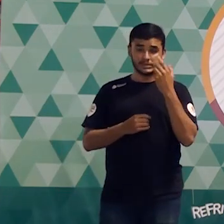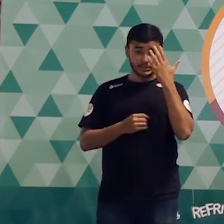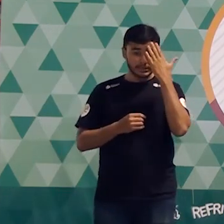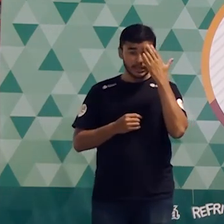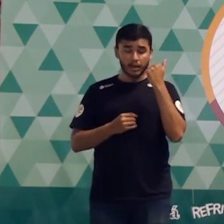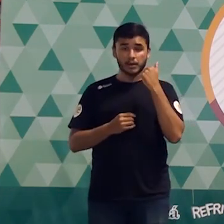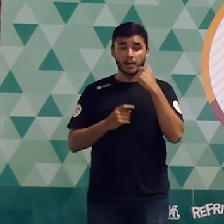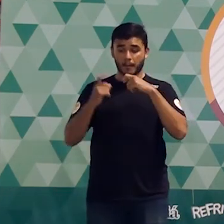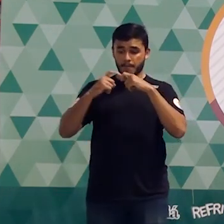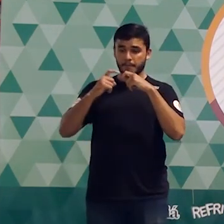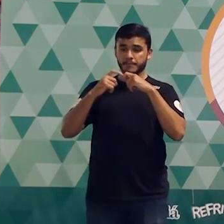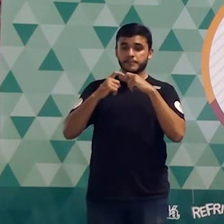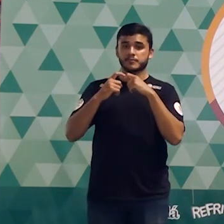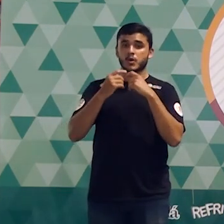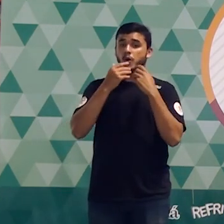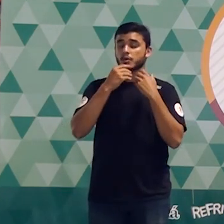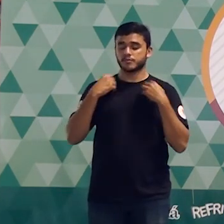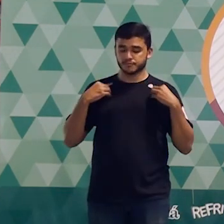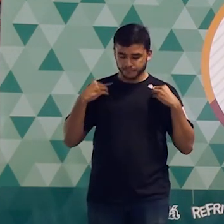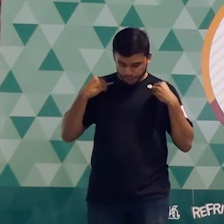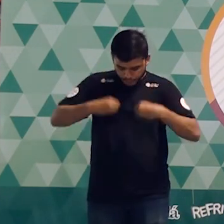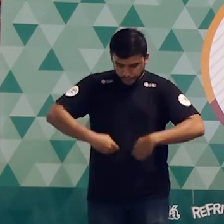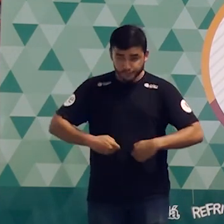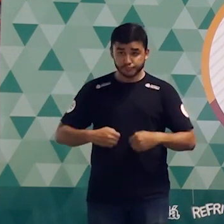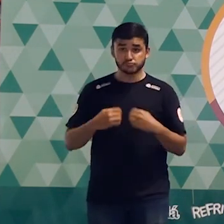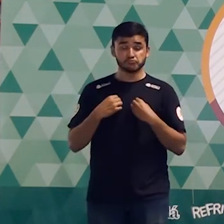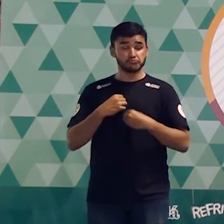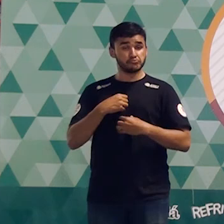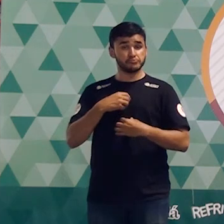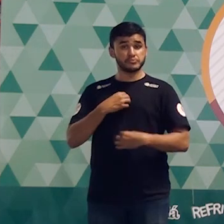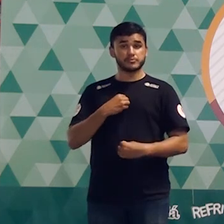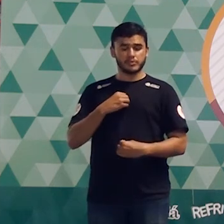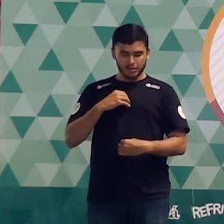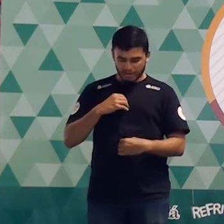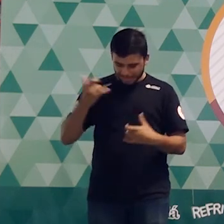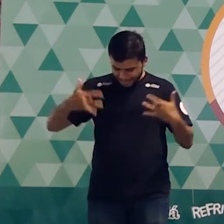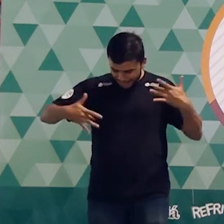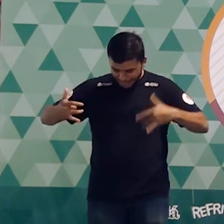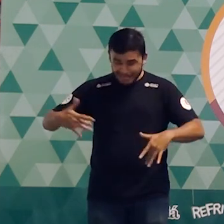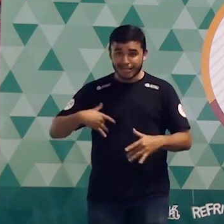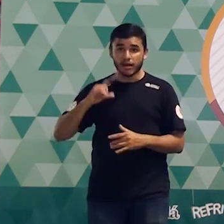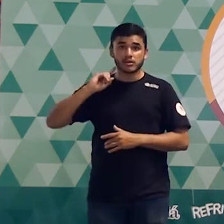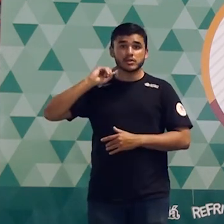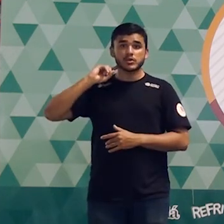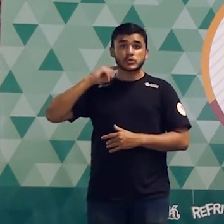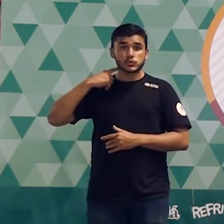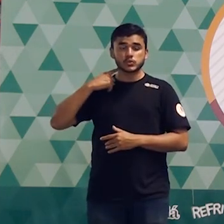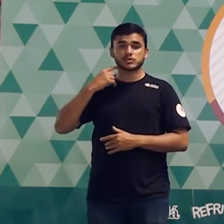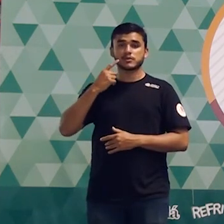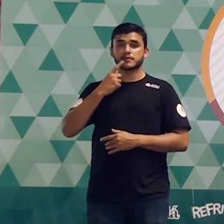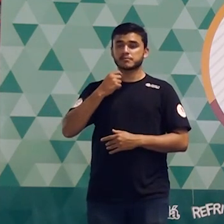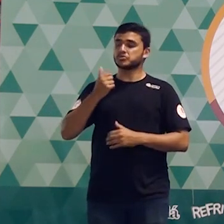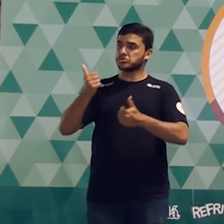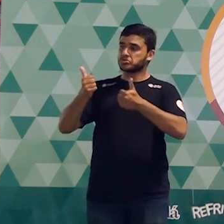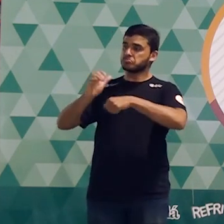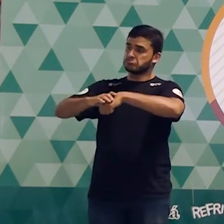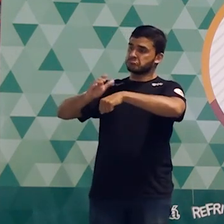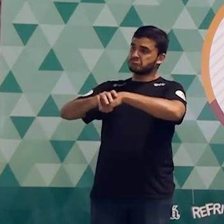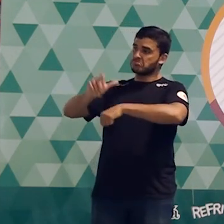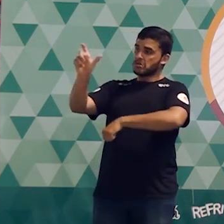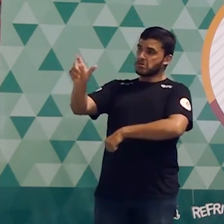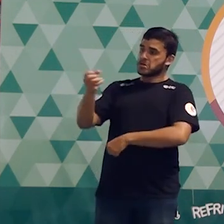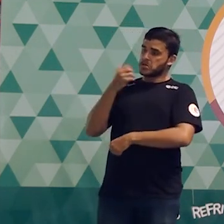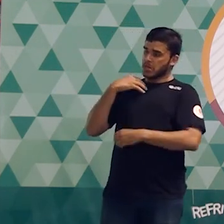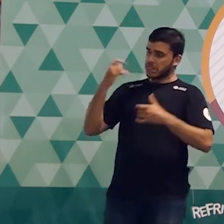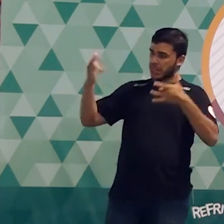era? Pelo avental dele, o jaleco. Quanto mais sujo de sangue fosse, melhor era o médico. O